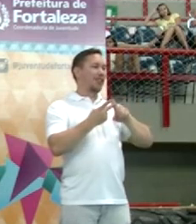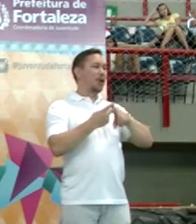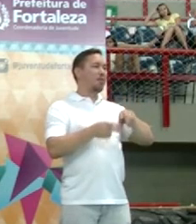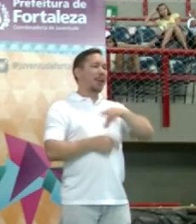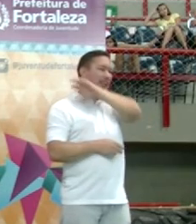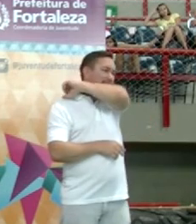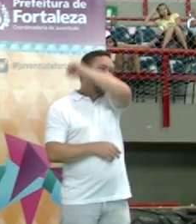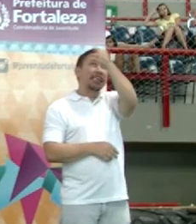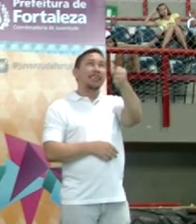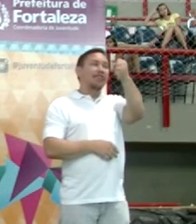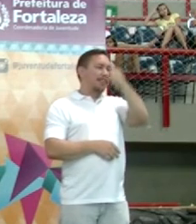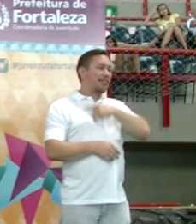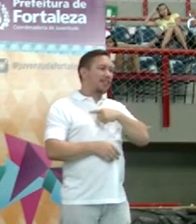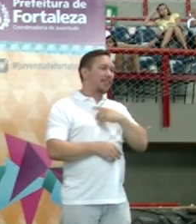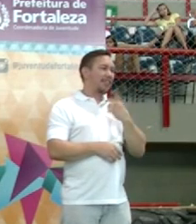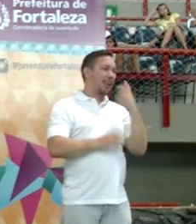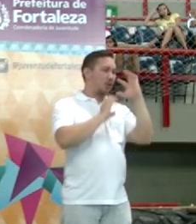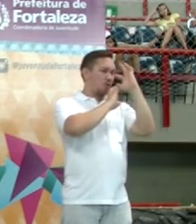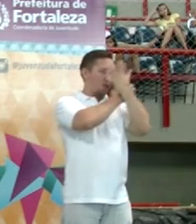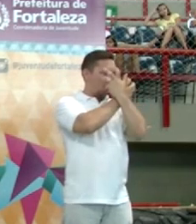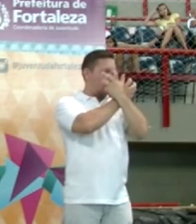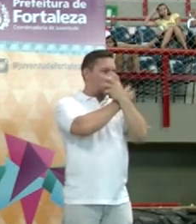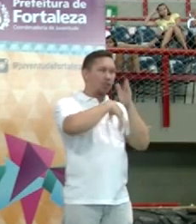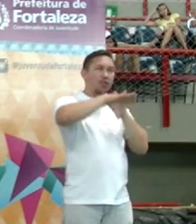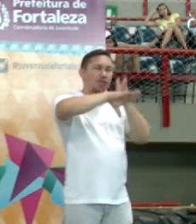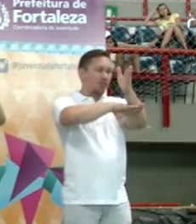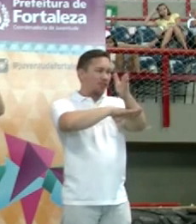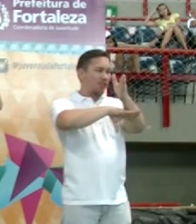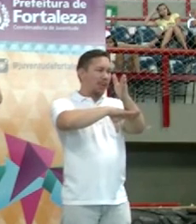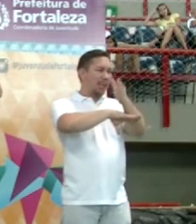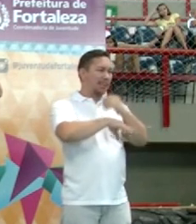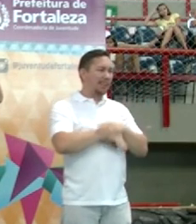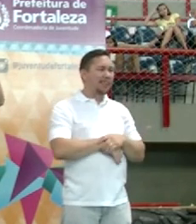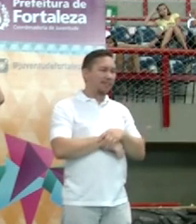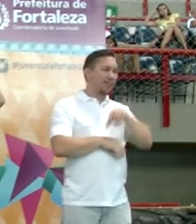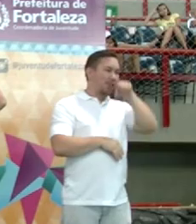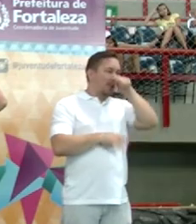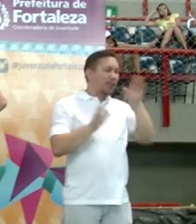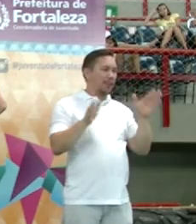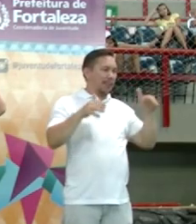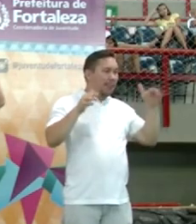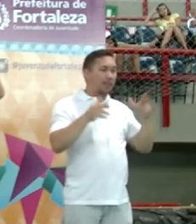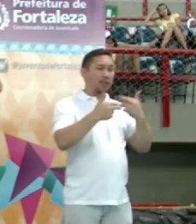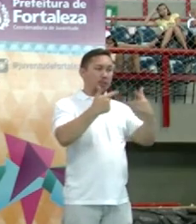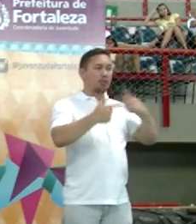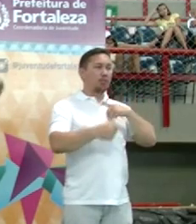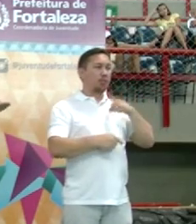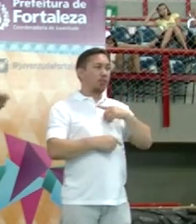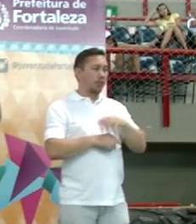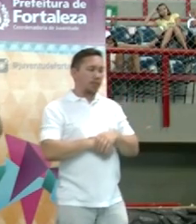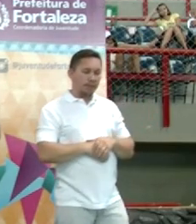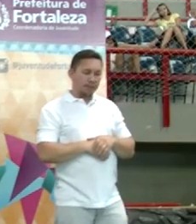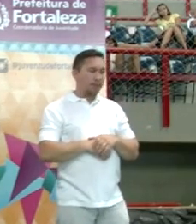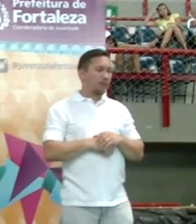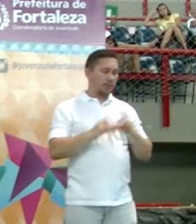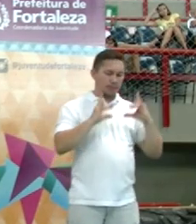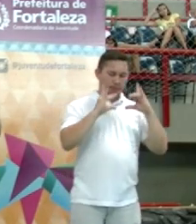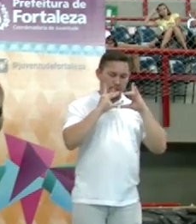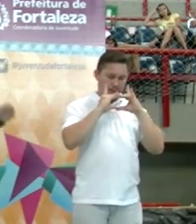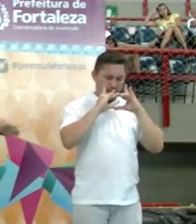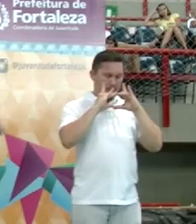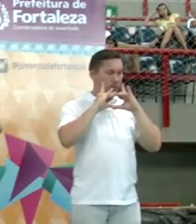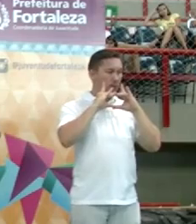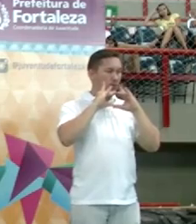Grayskull, quando o esqueleto queria invadir o castelo da feiticeira, tá? Então, cara, tinha a porta para